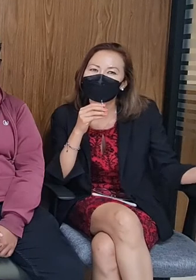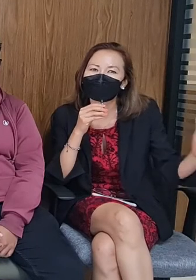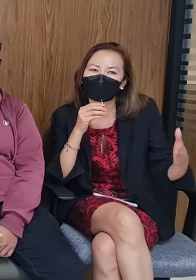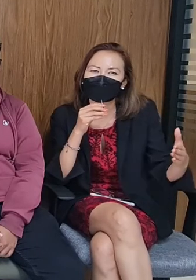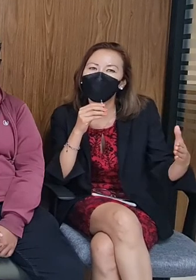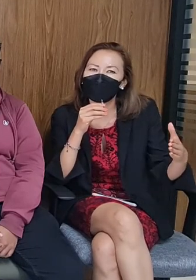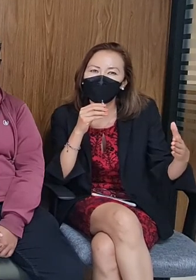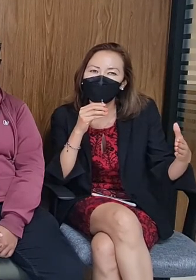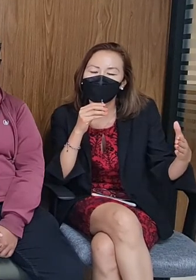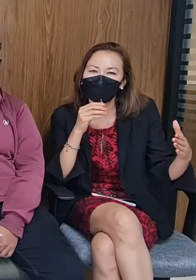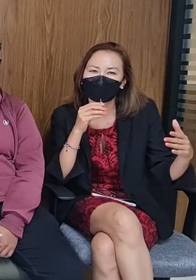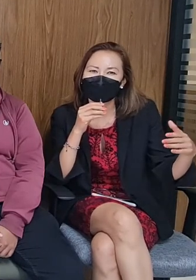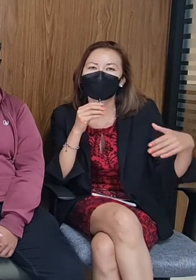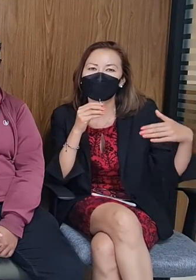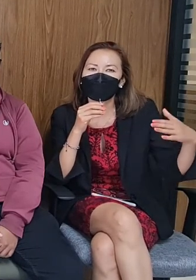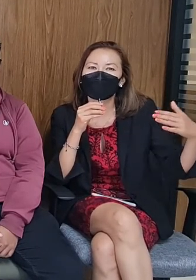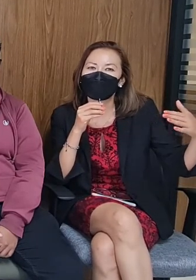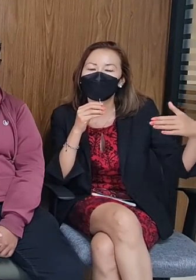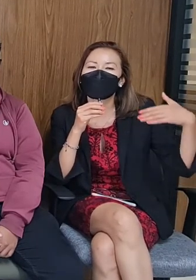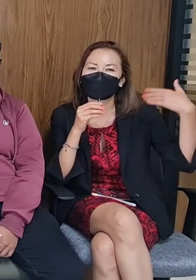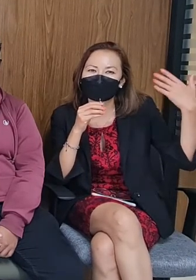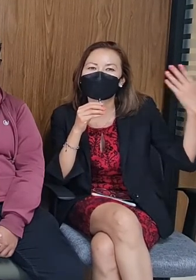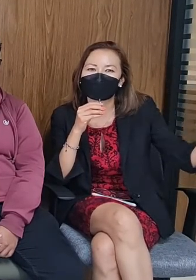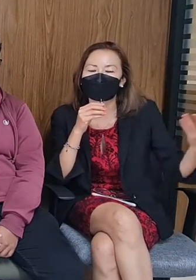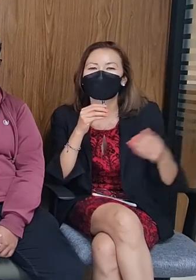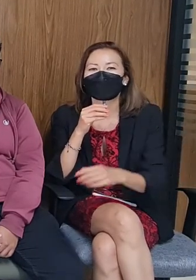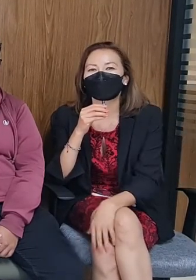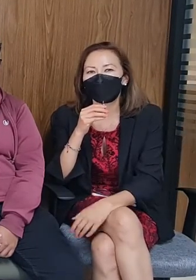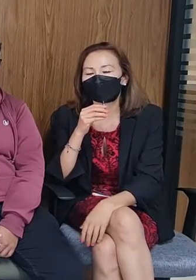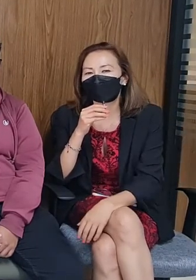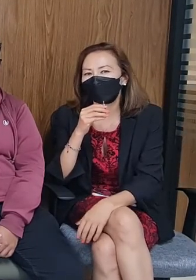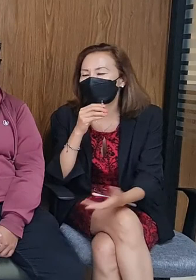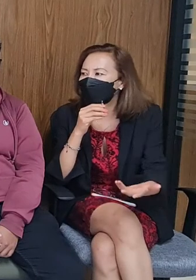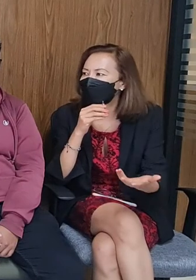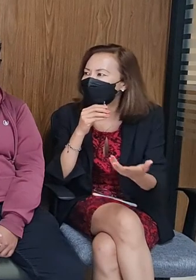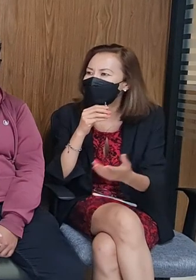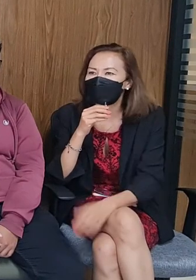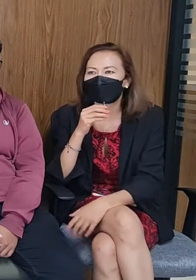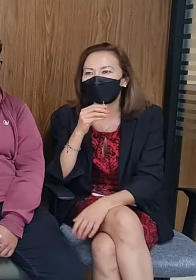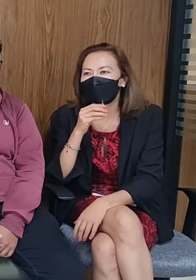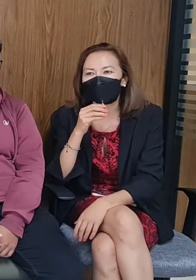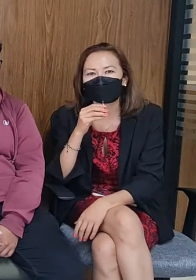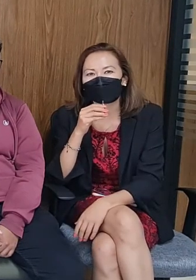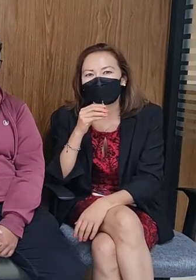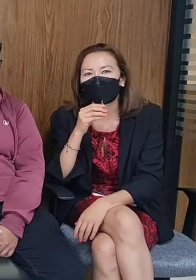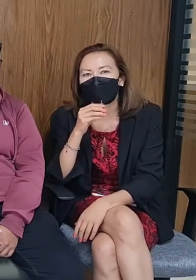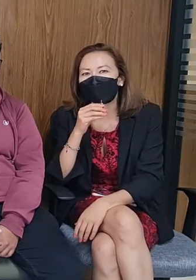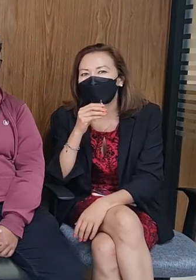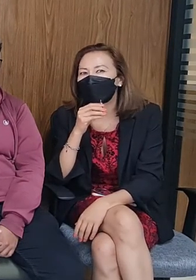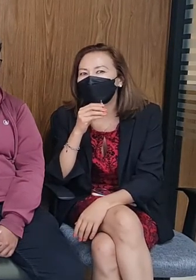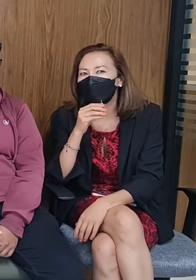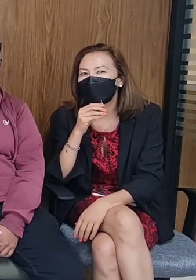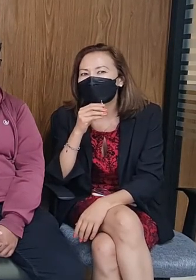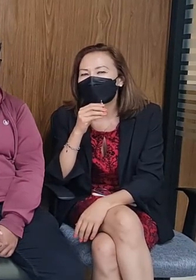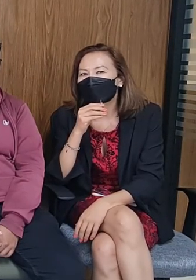o sea, no nada más quedarse en un concurso, sino que ir más allá de. Entonces, pues agradecemos a todos los que han apoyado